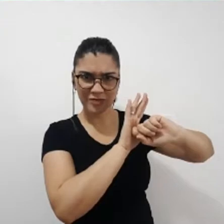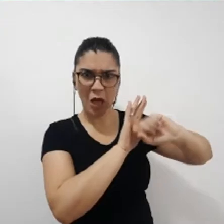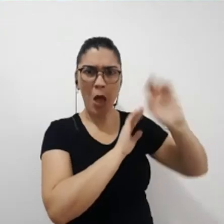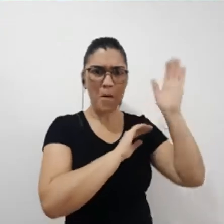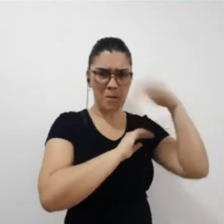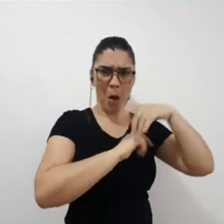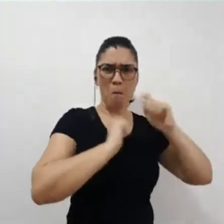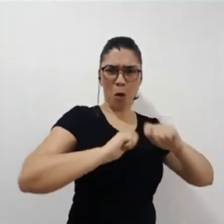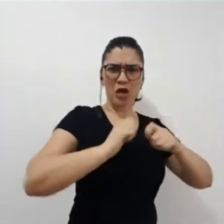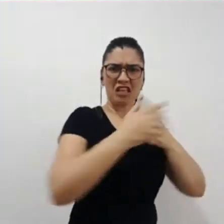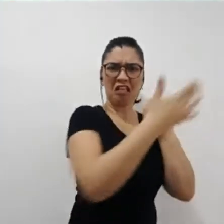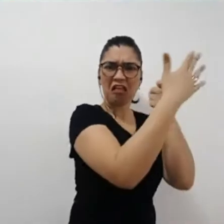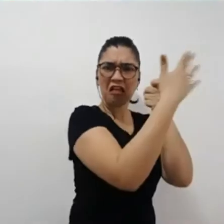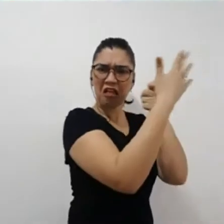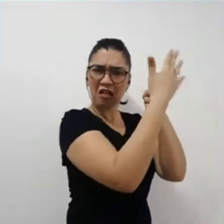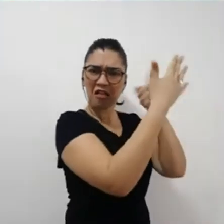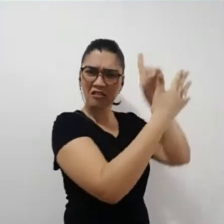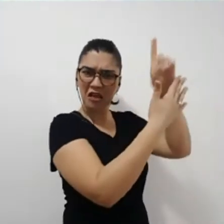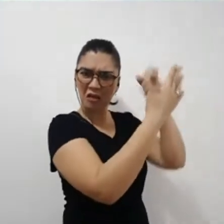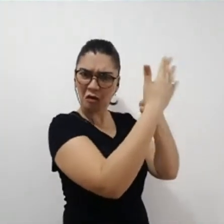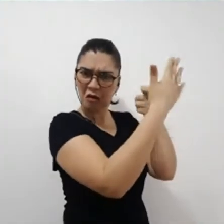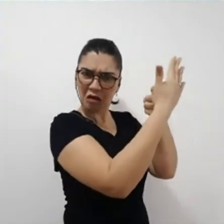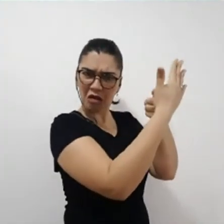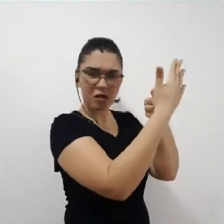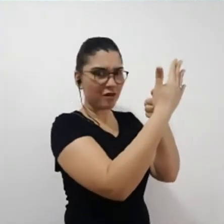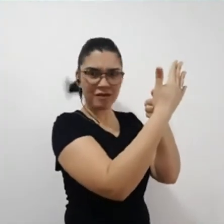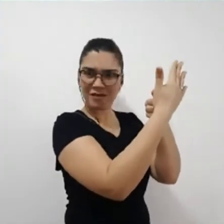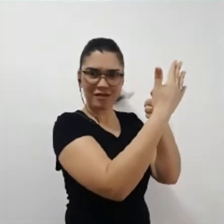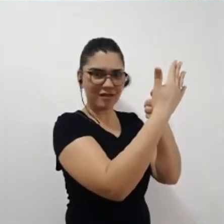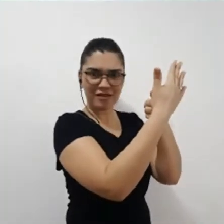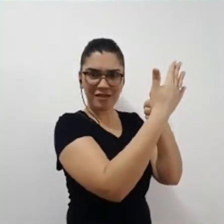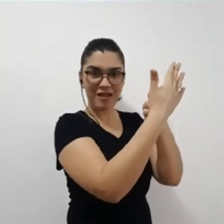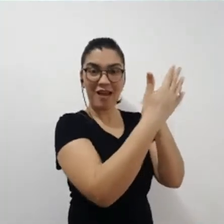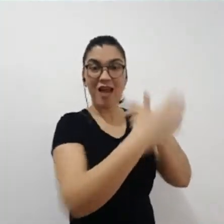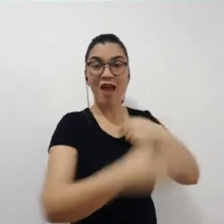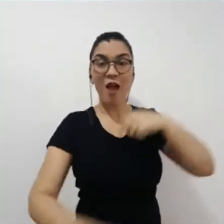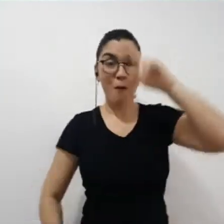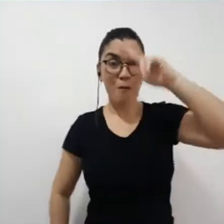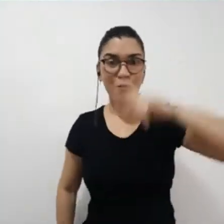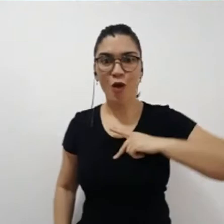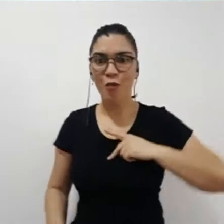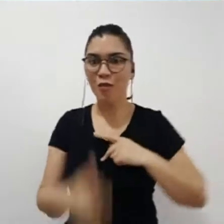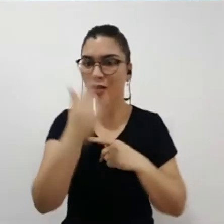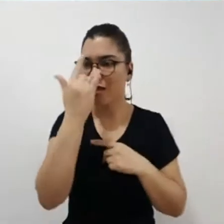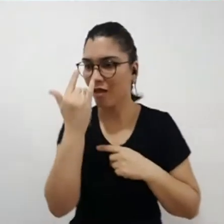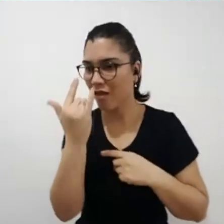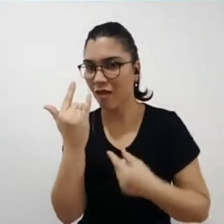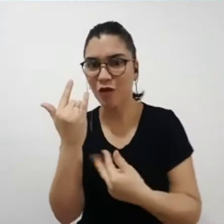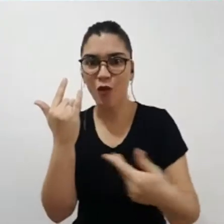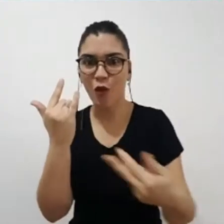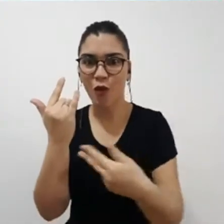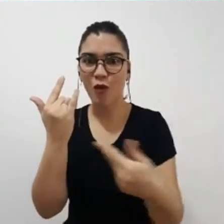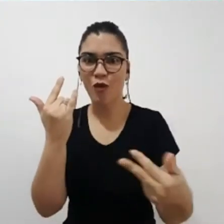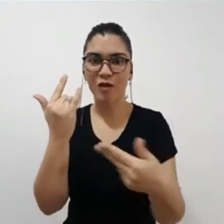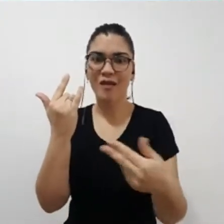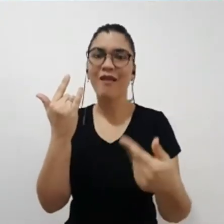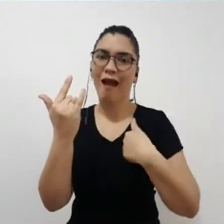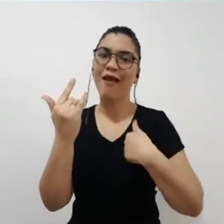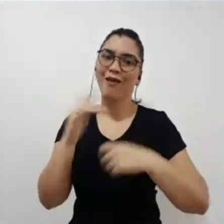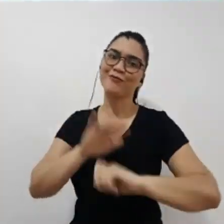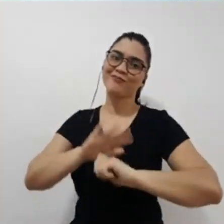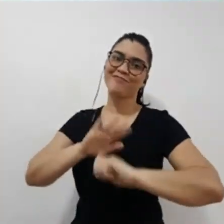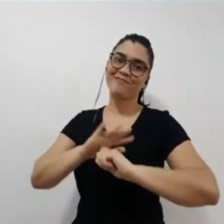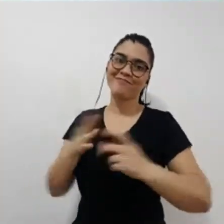quando atraído e engodado pela sua própria concupiscência, pela sua própria cobiça. Depois, havendo a